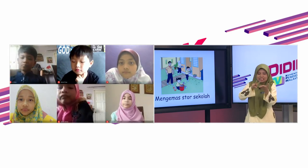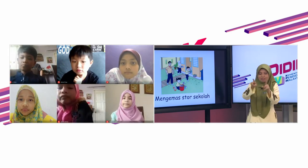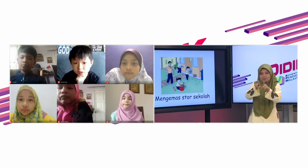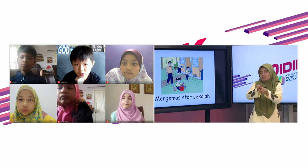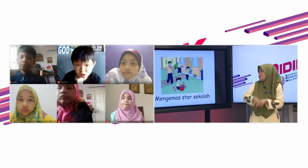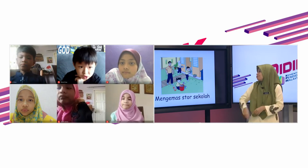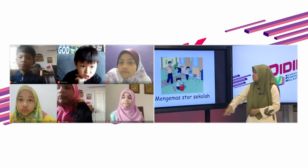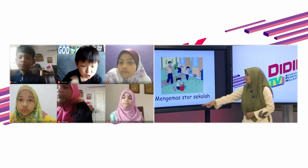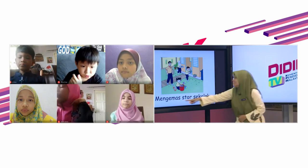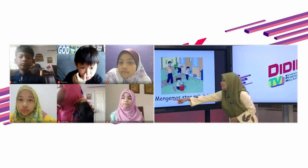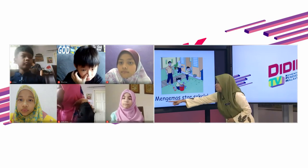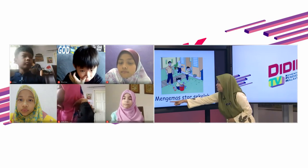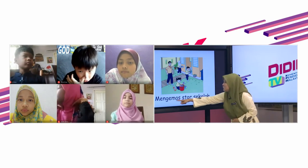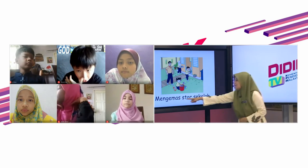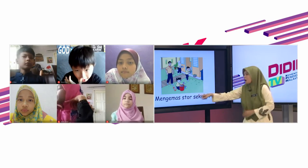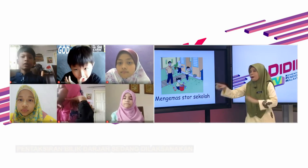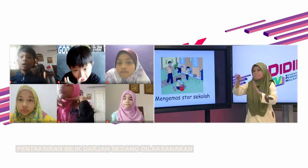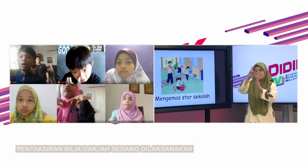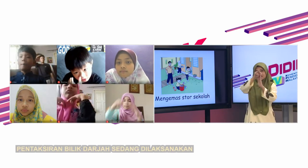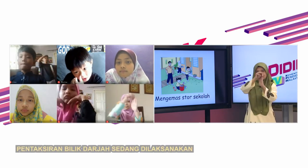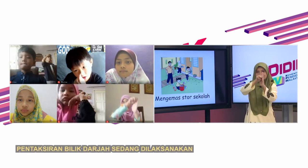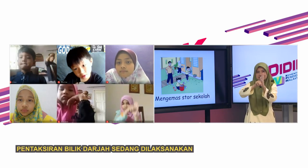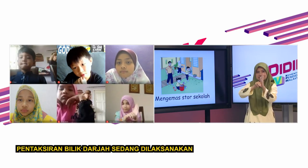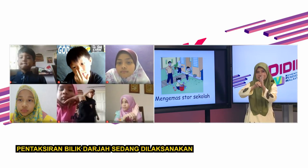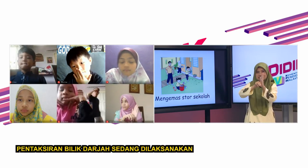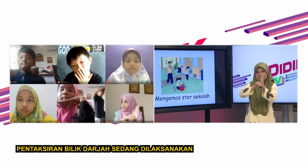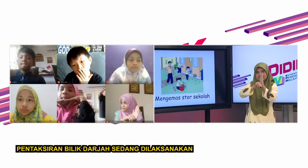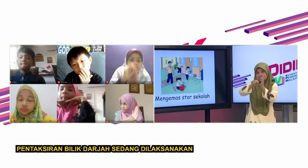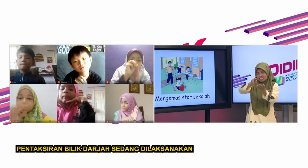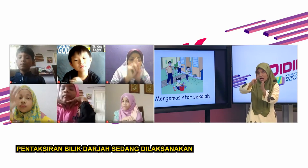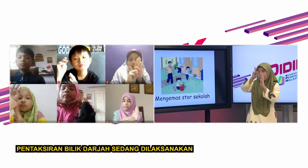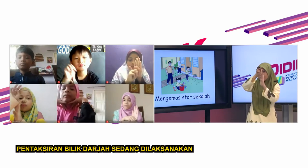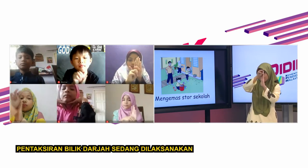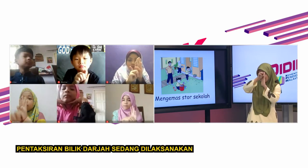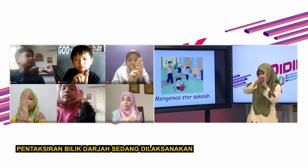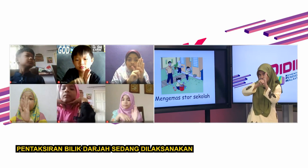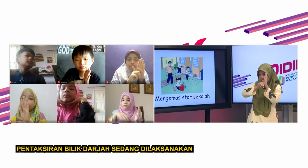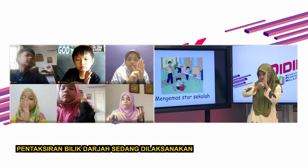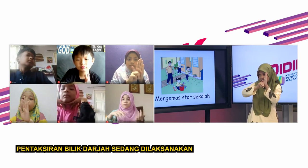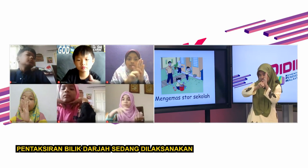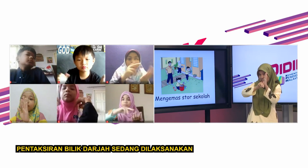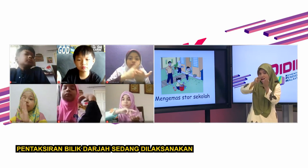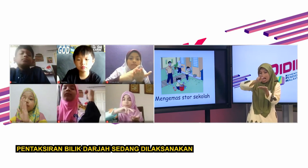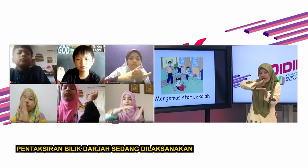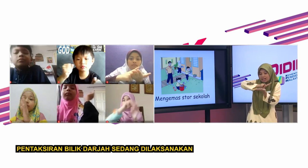Baca sama-sama. Okey. Apa? Me. Me. Me.